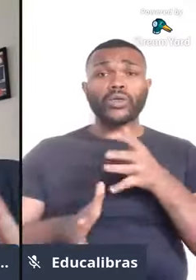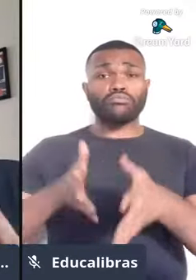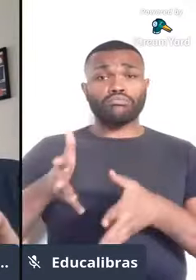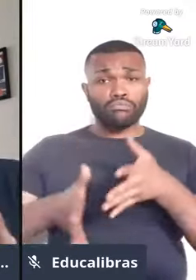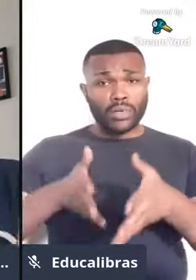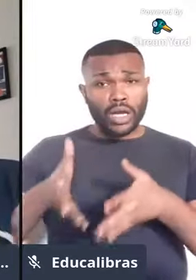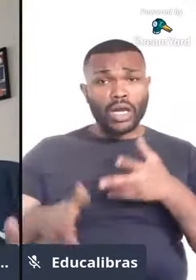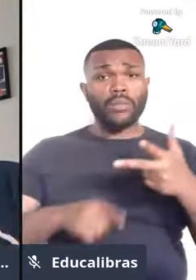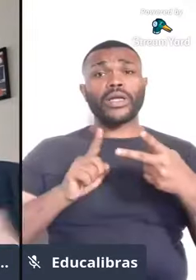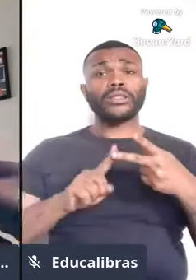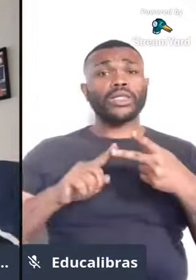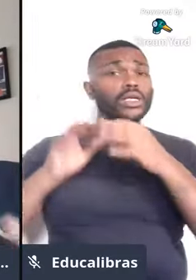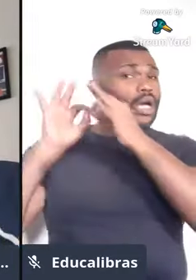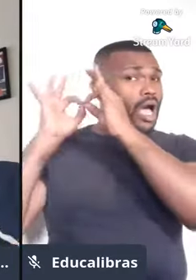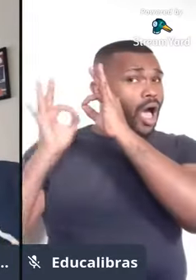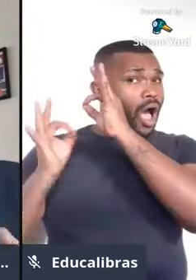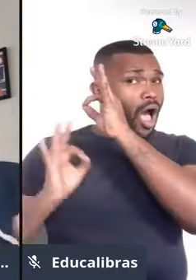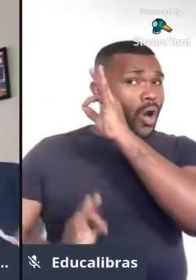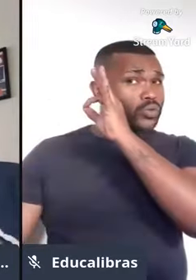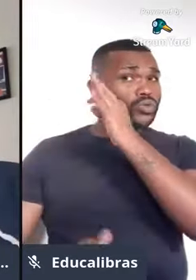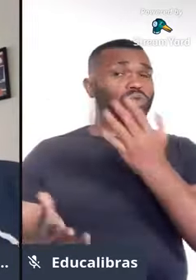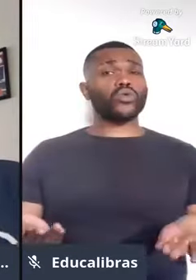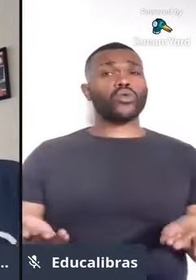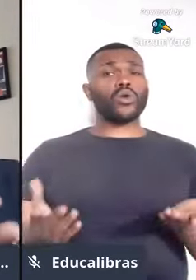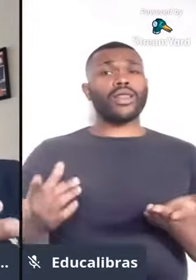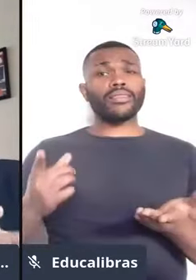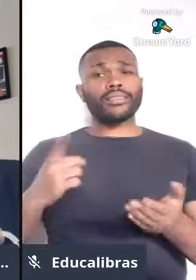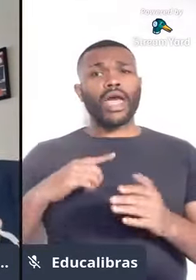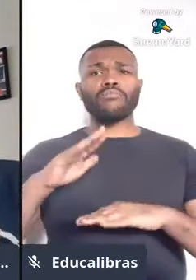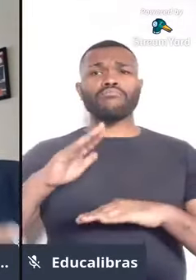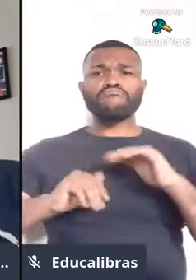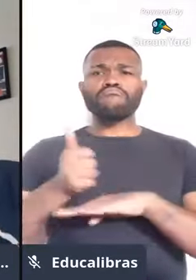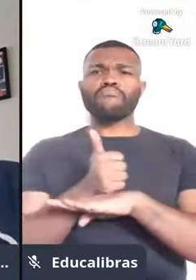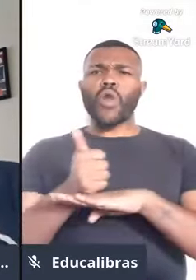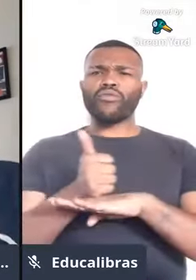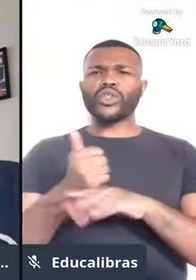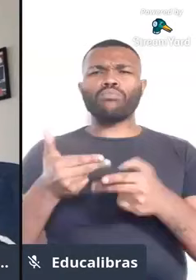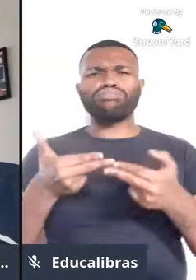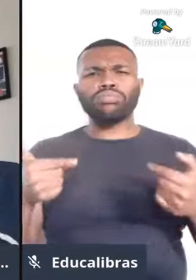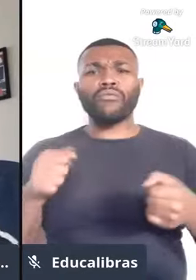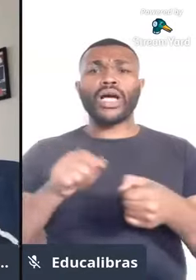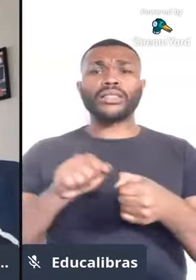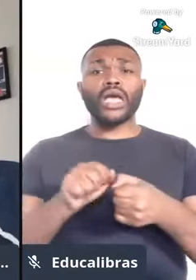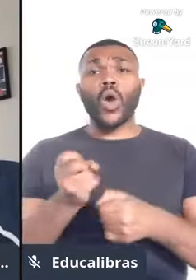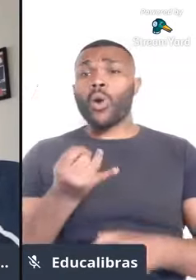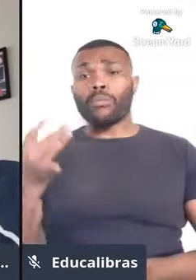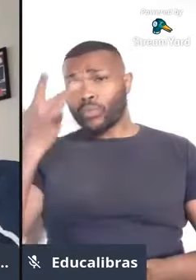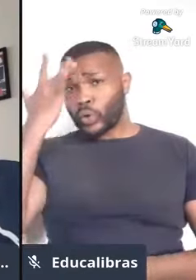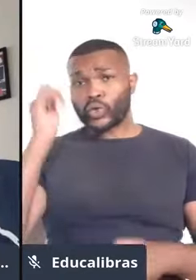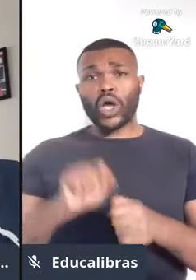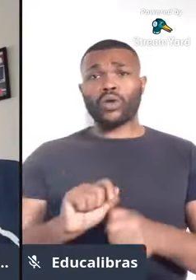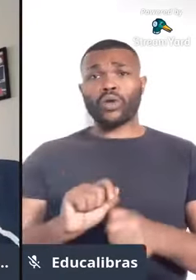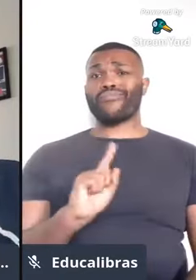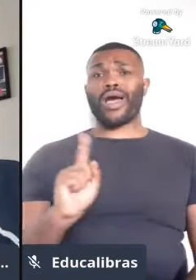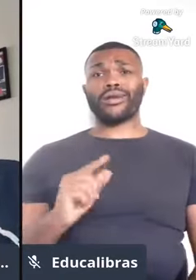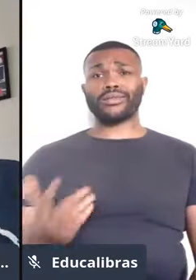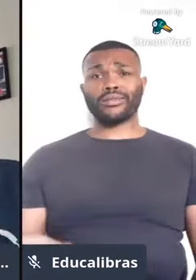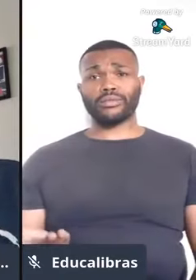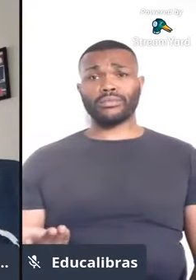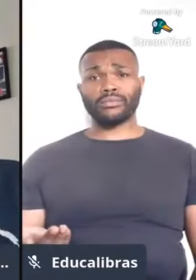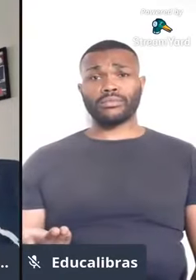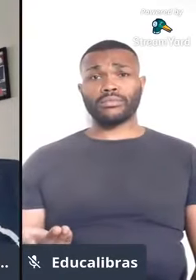conteúdo em áudio. Você tem um monte de profissional e ferramenta para fazer isso, mas tem um monte de gente que não faz. Pense